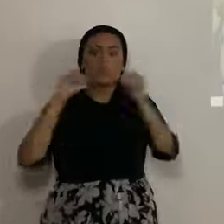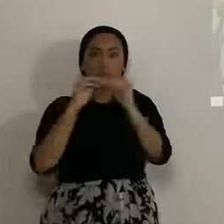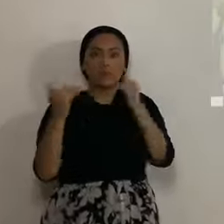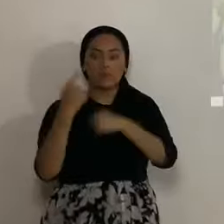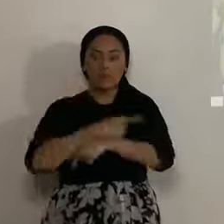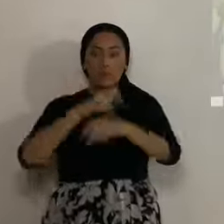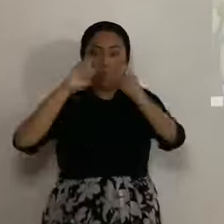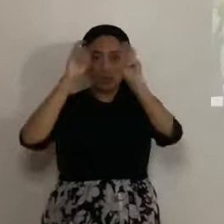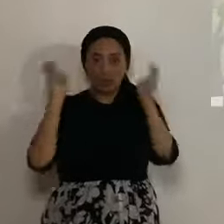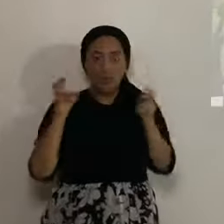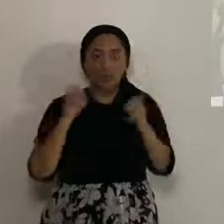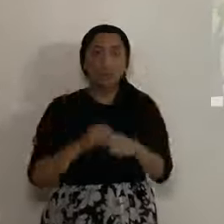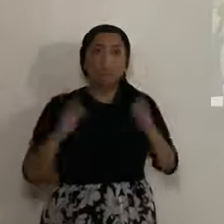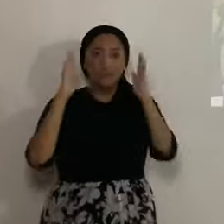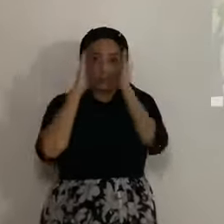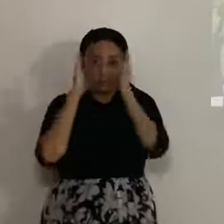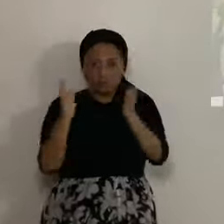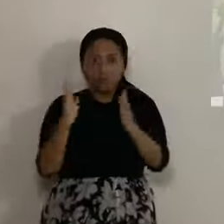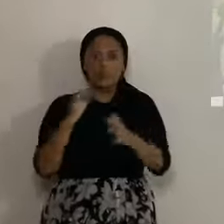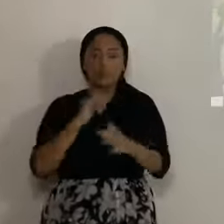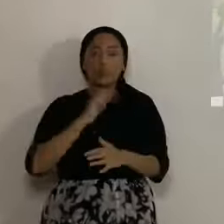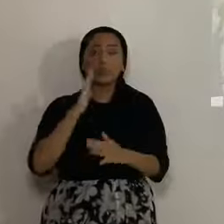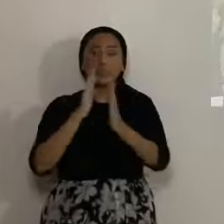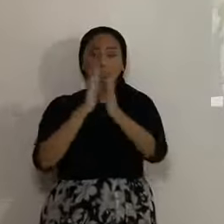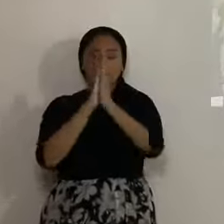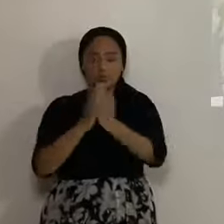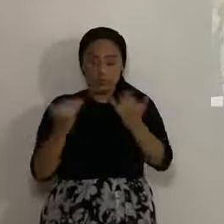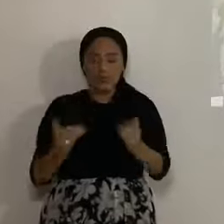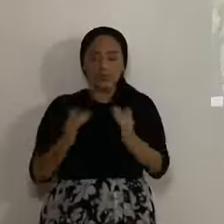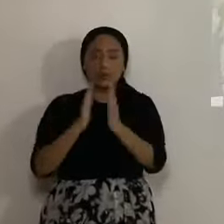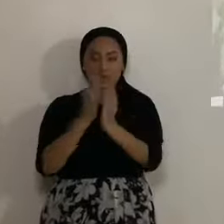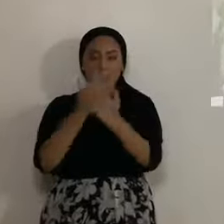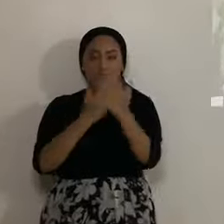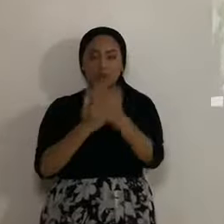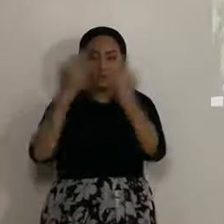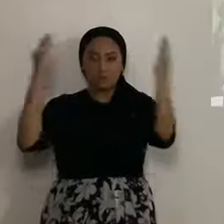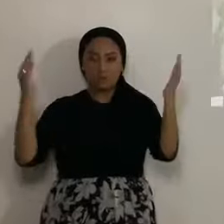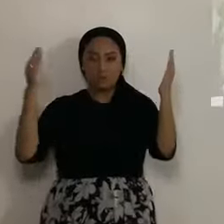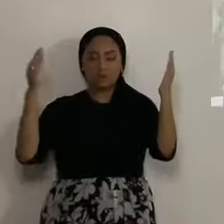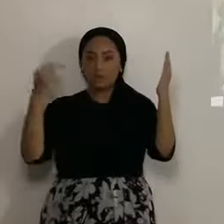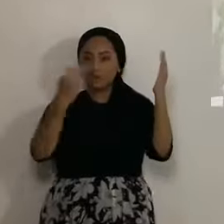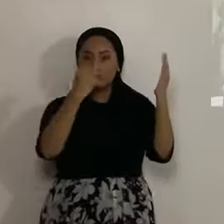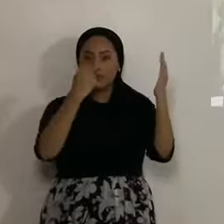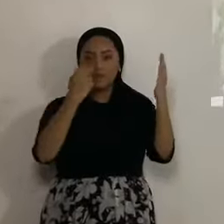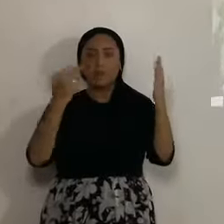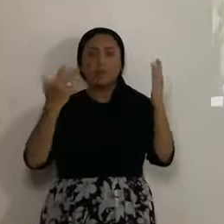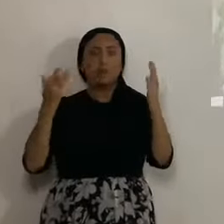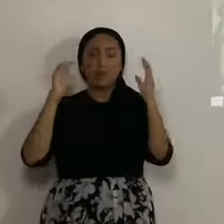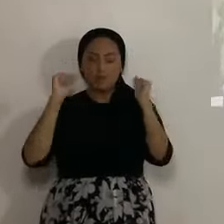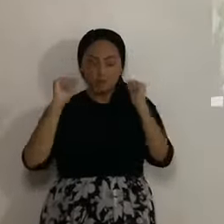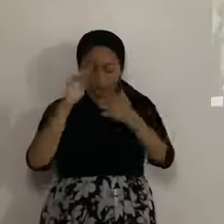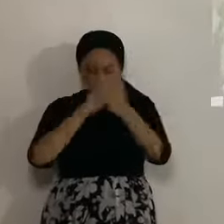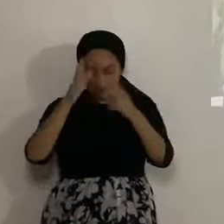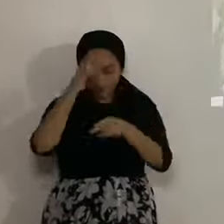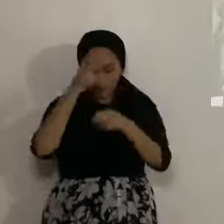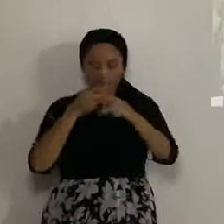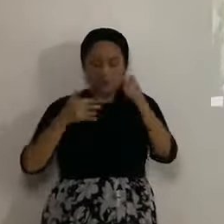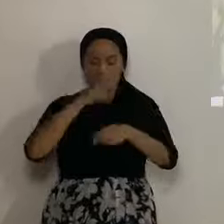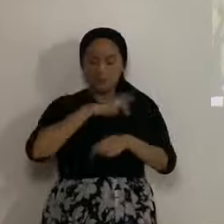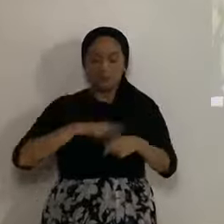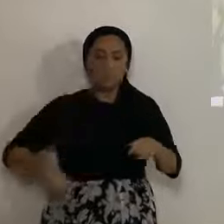y entonces, atención, yo oro en este momento así, Padre Eterno Yahweh, en el nombre de Dios, el Dios, el